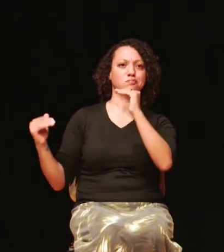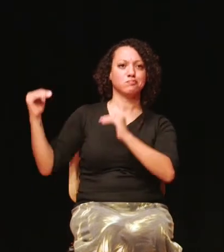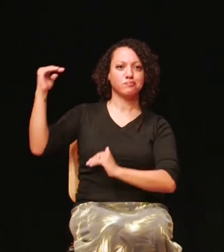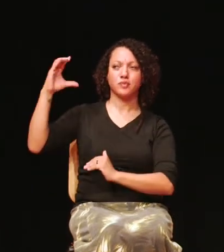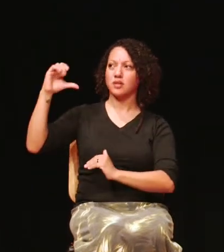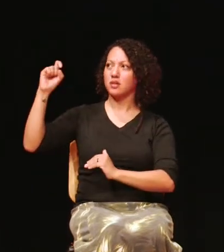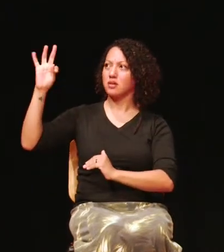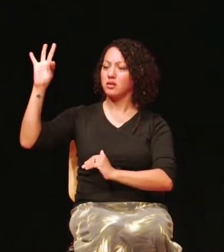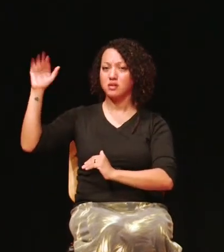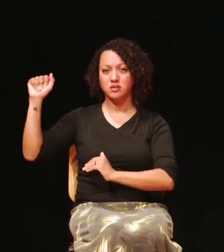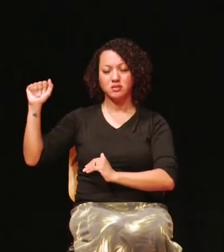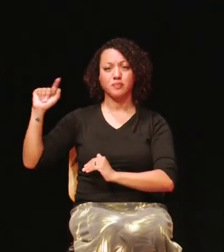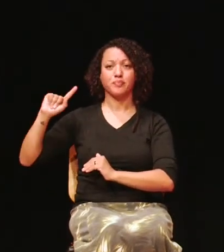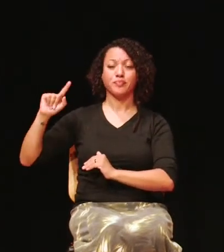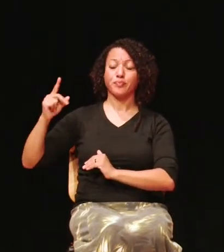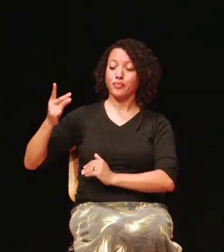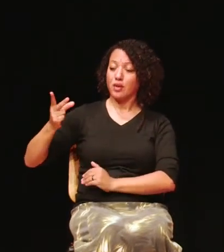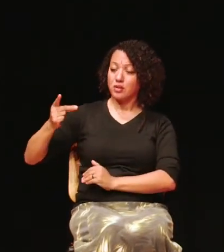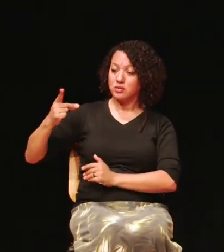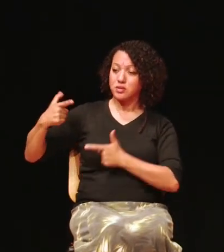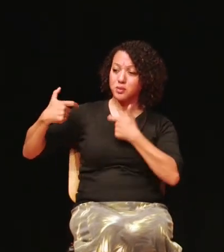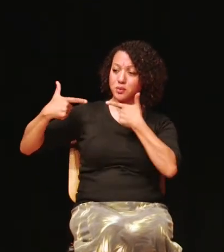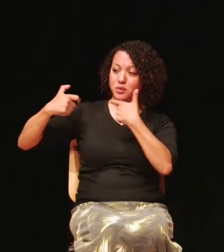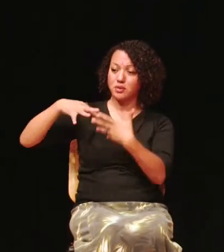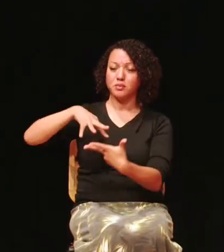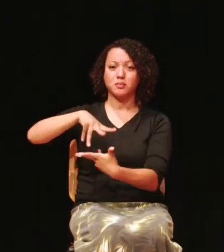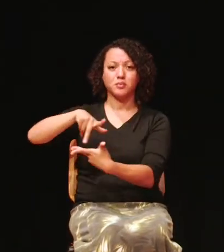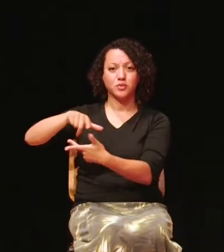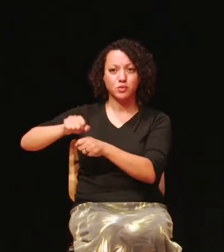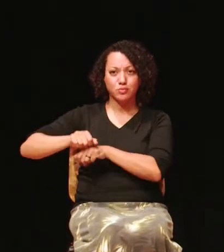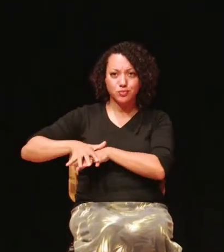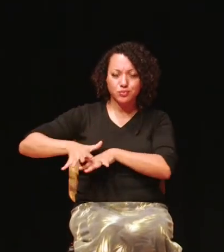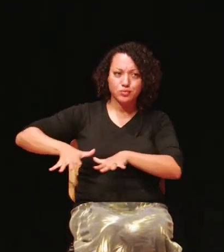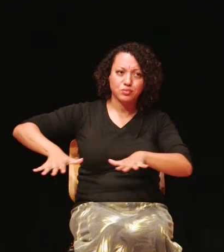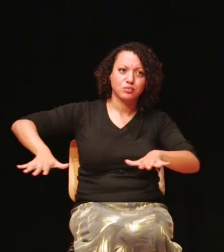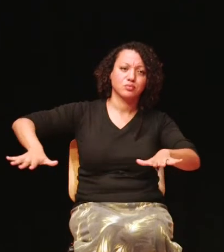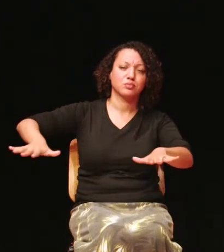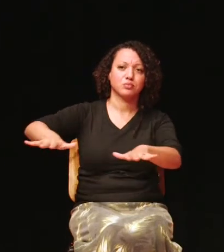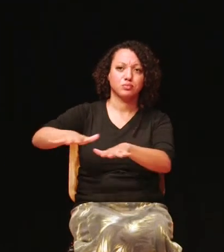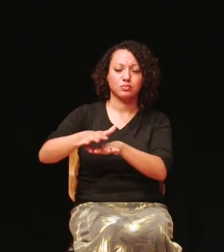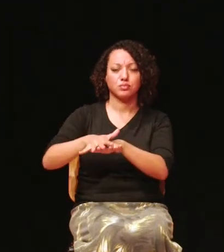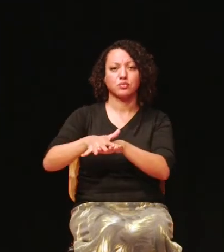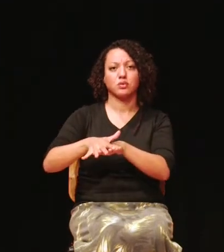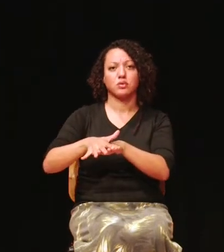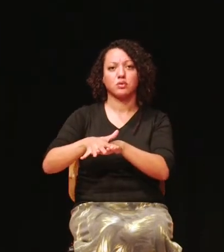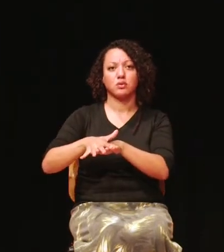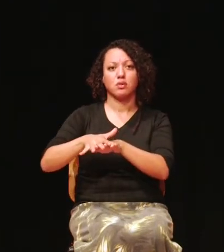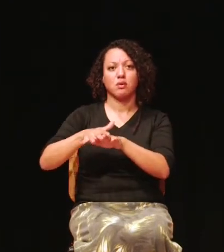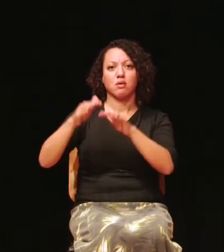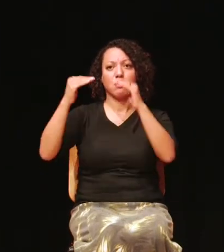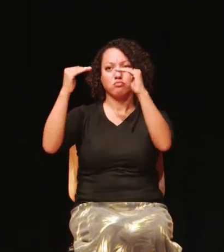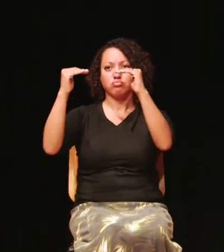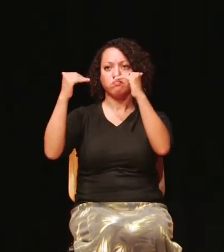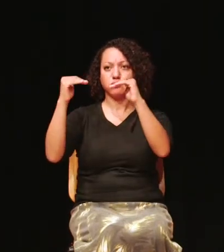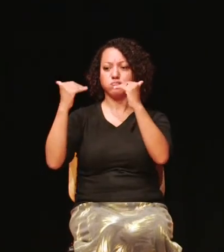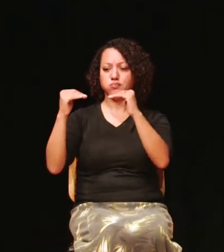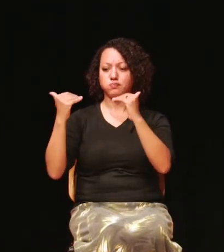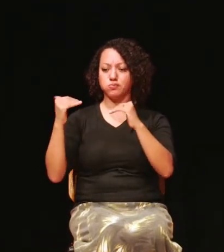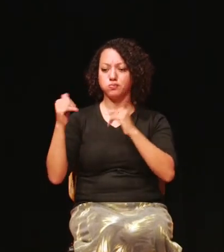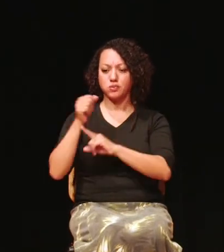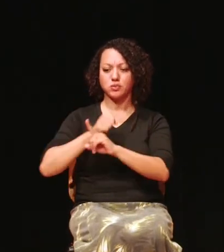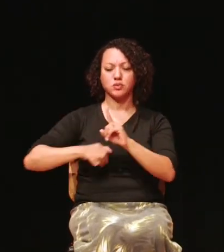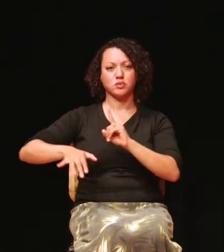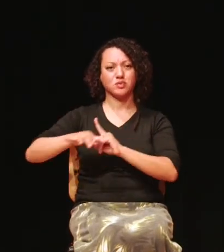Segunda Guerra Mundial, foi a Segunda Guerra Mundial que destruiu completamente a hierarquia social da